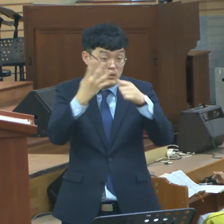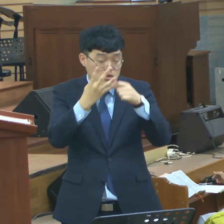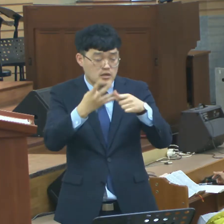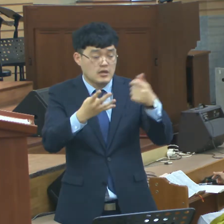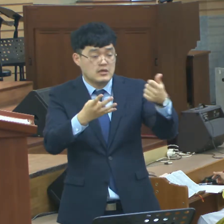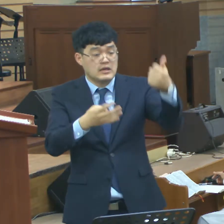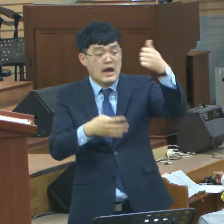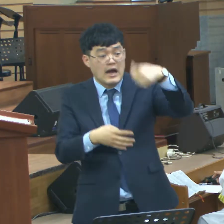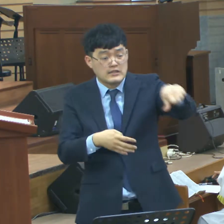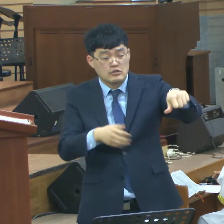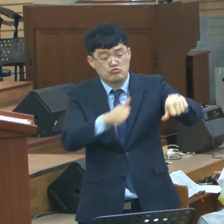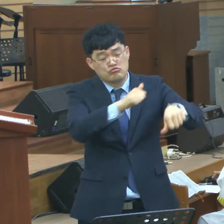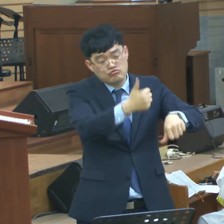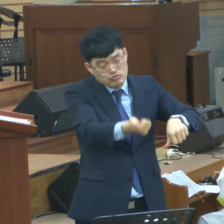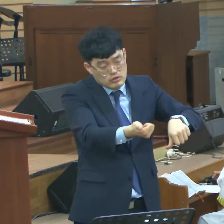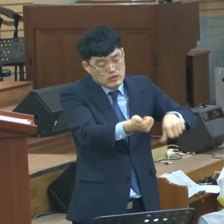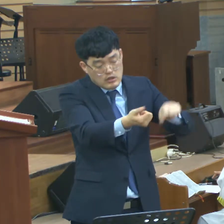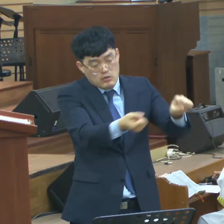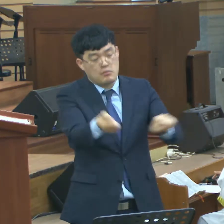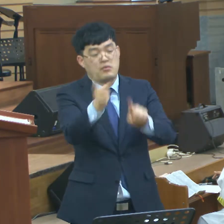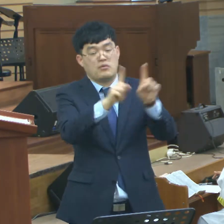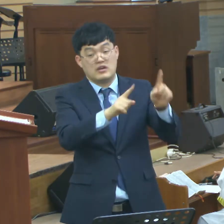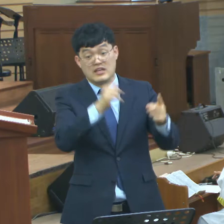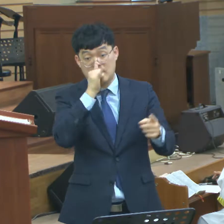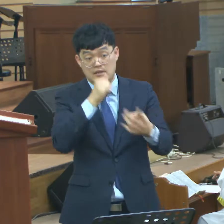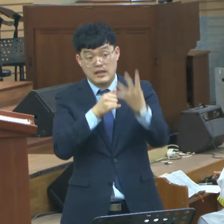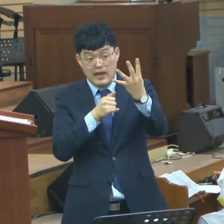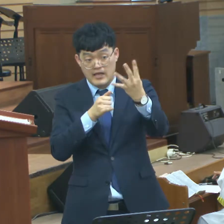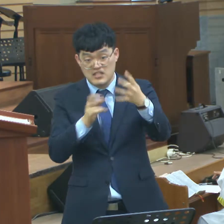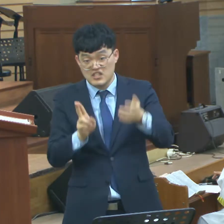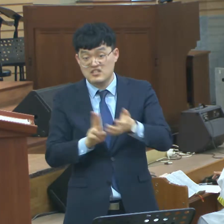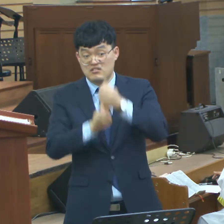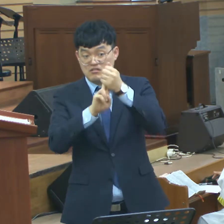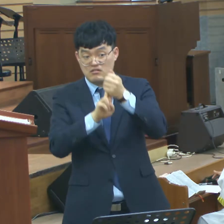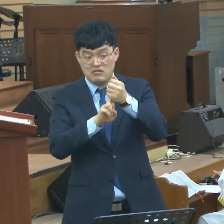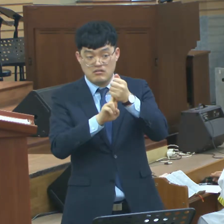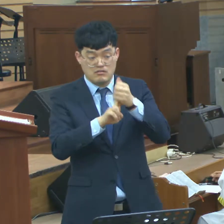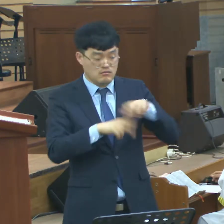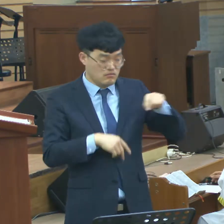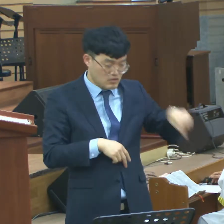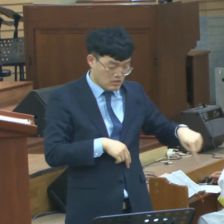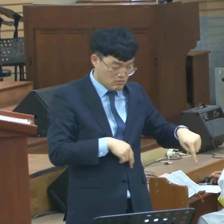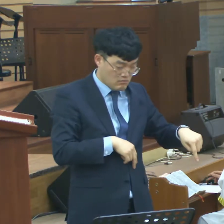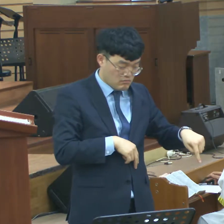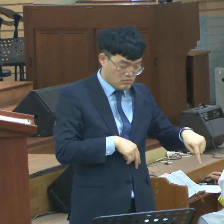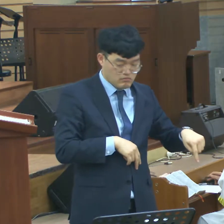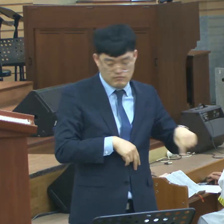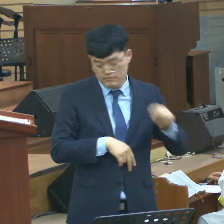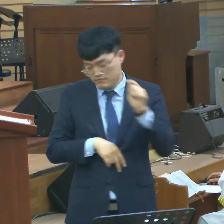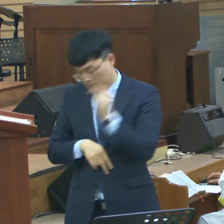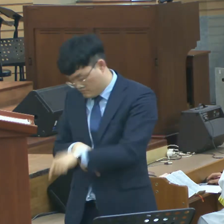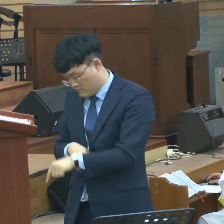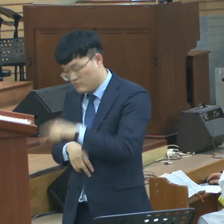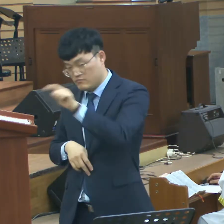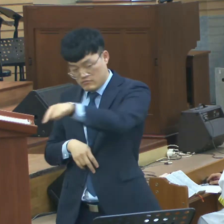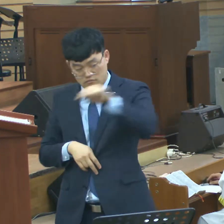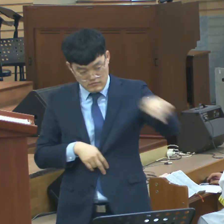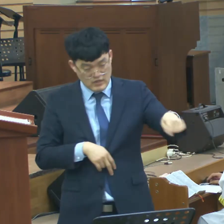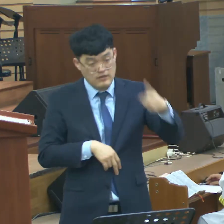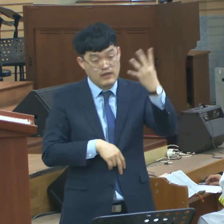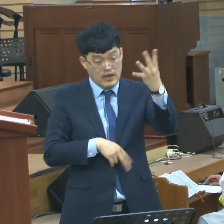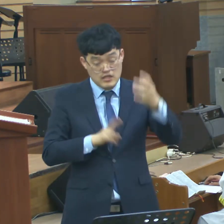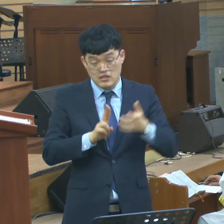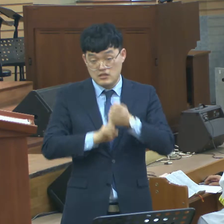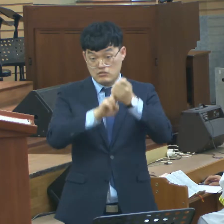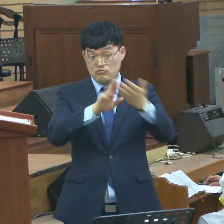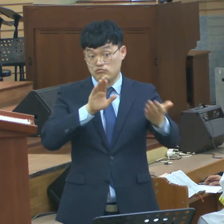아이가 죽었다가 살았죠. 이 4가지 기적을 경험하면서 하나님이 갈멜산에 올라가서 붙어라 했을 때 하나님이